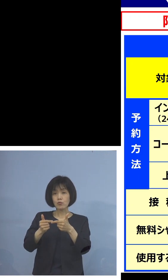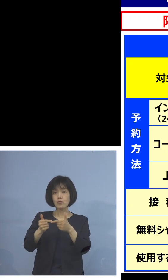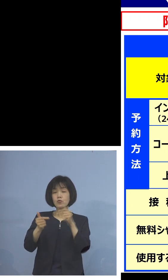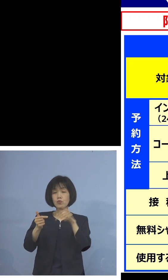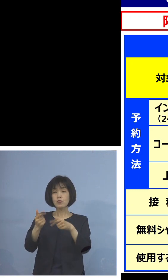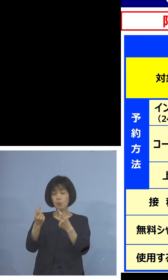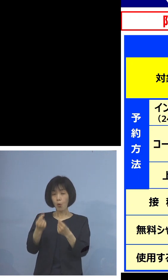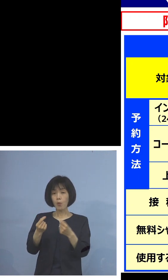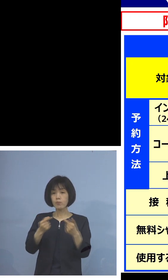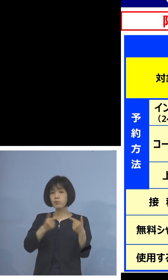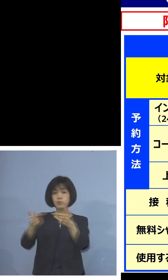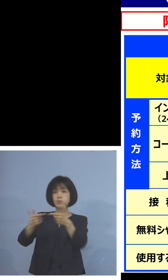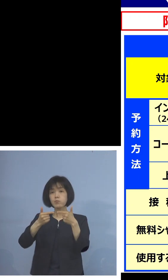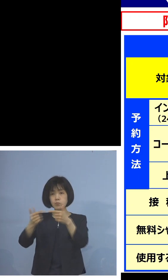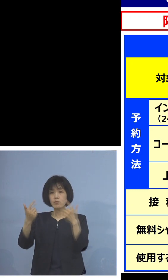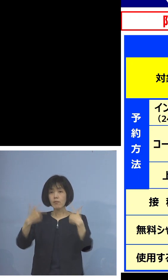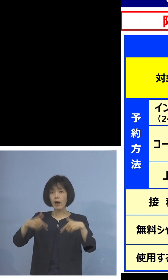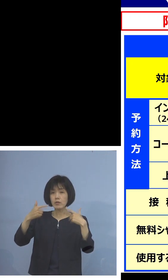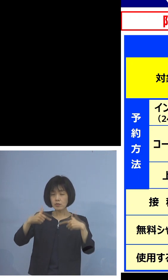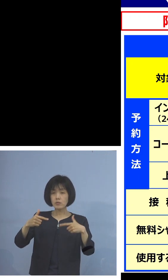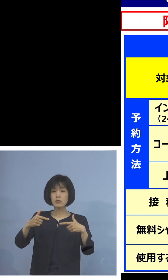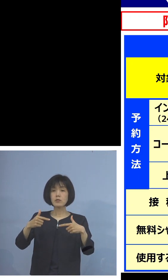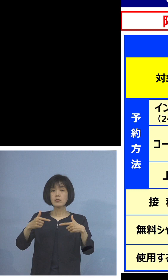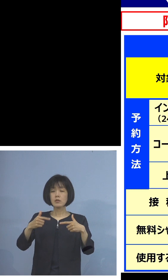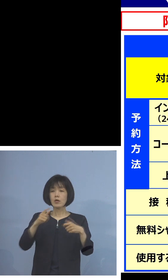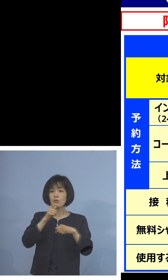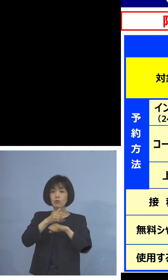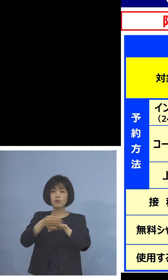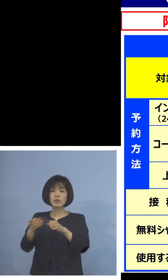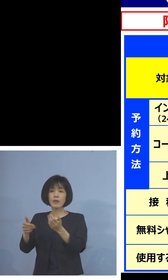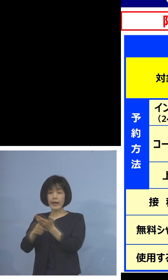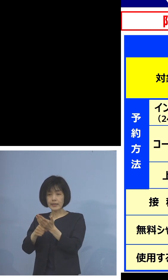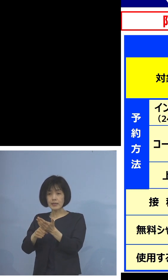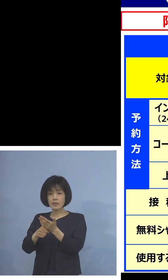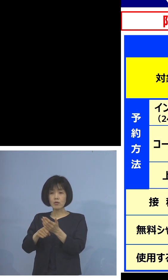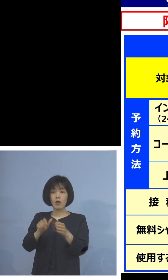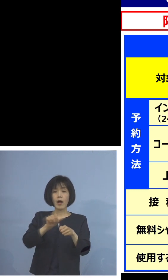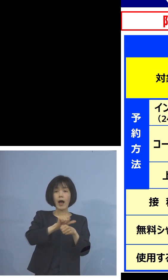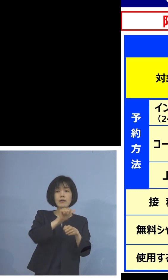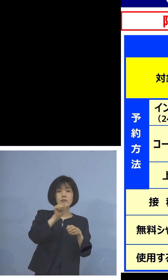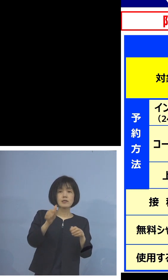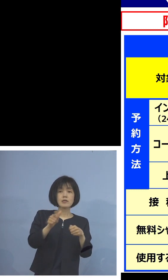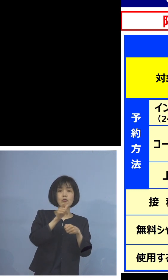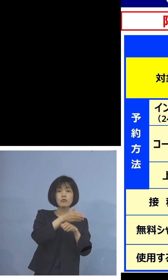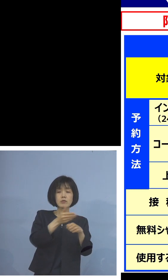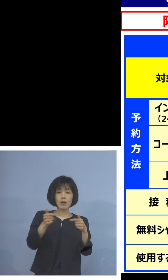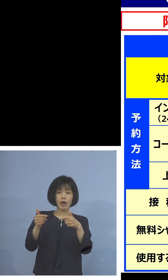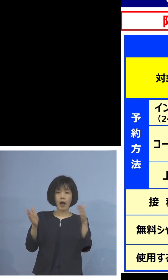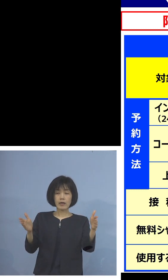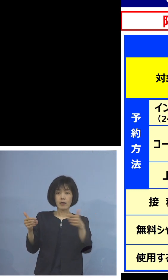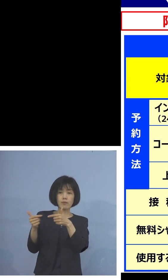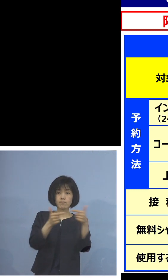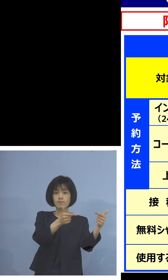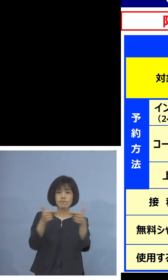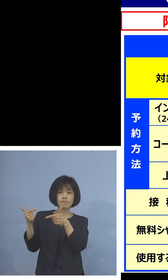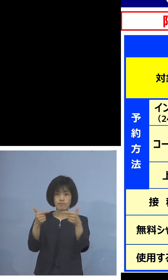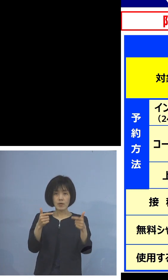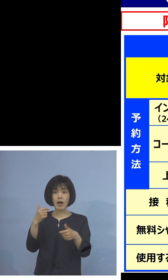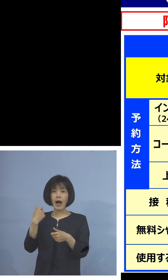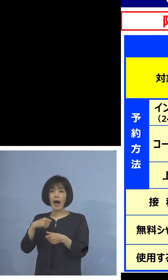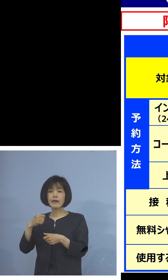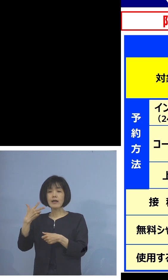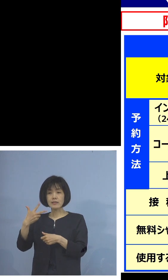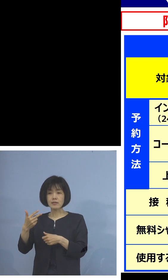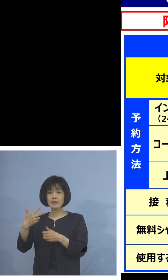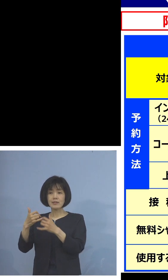には毎日徳島駅アスティ徳島間、阿南市市民会